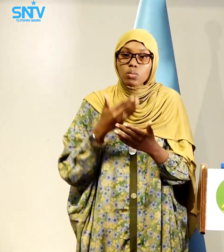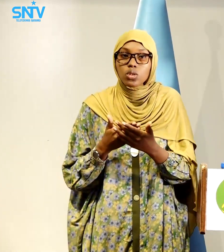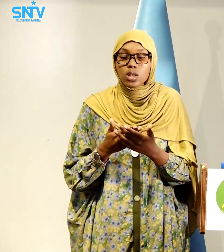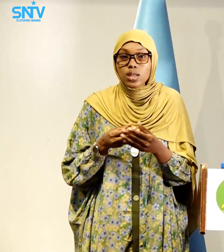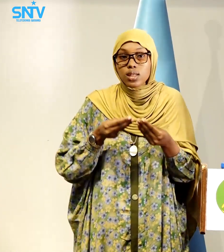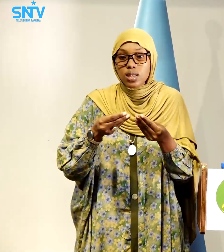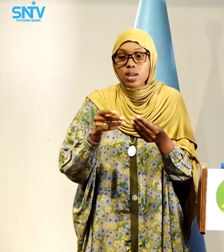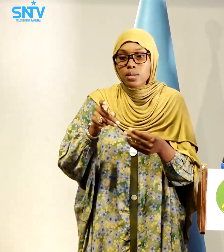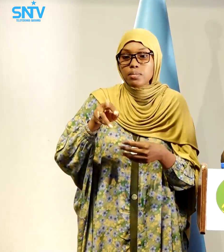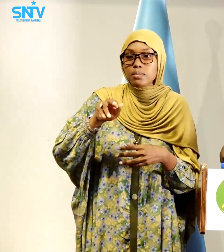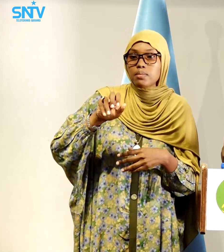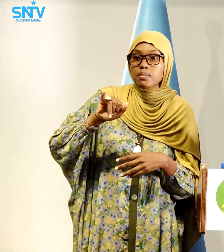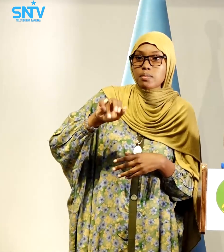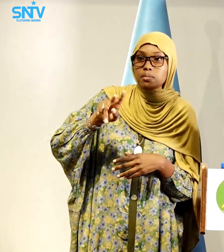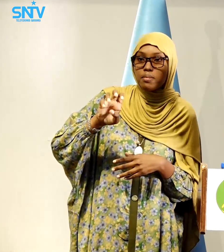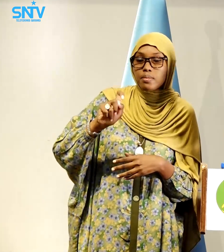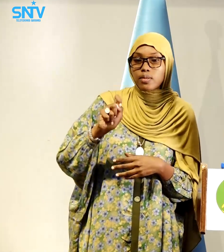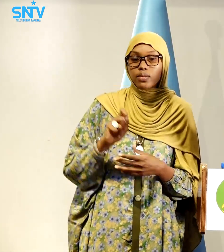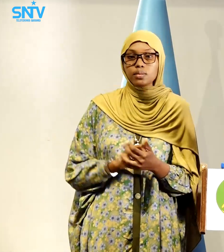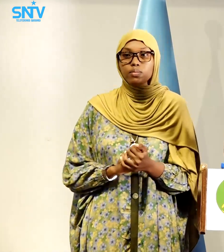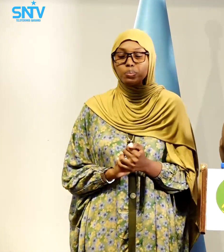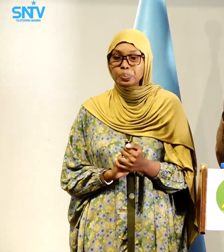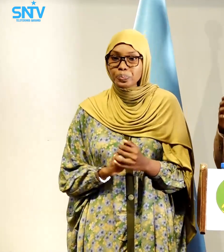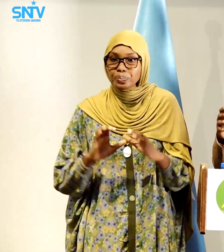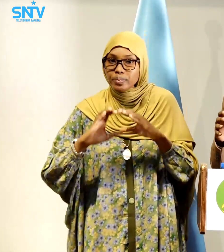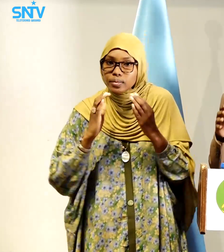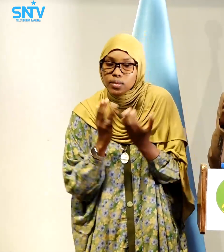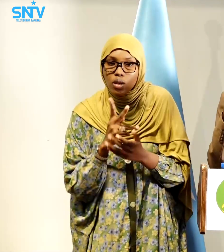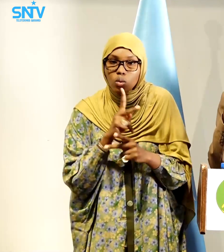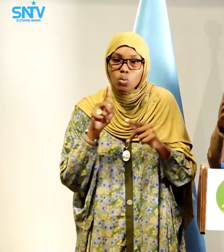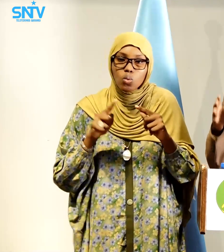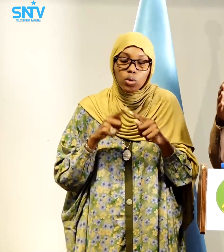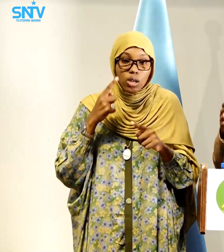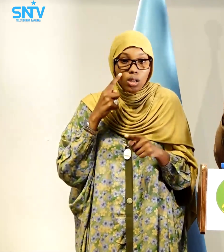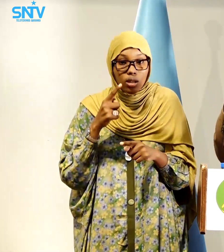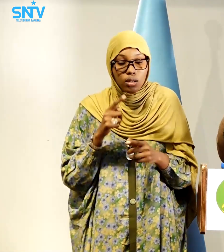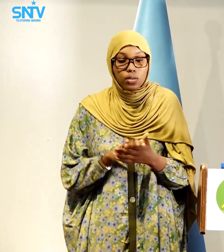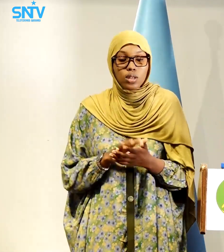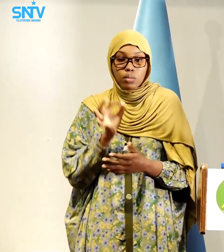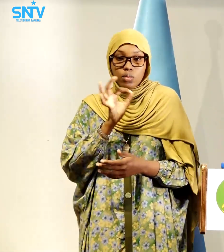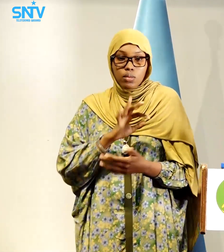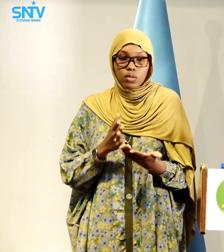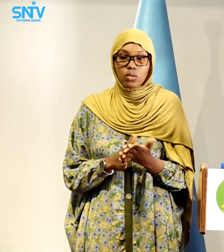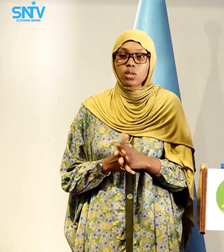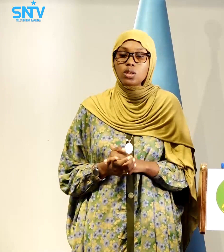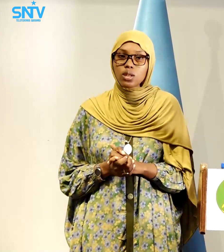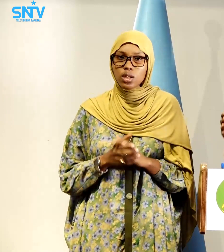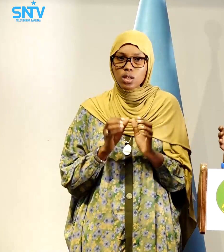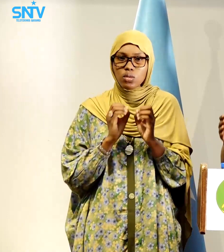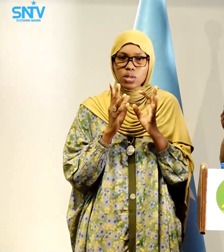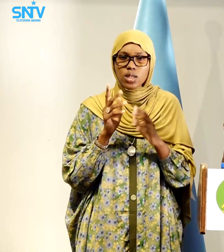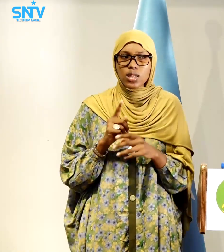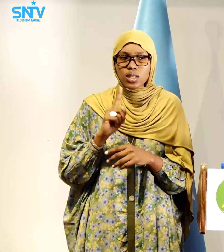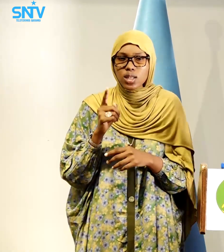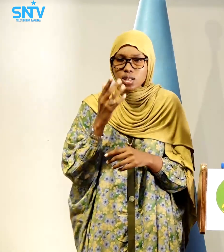sectorska marka fiirisid bulshada marka fiirisna waa qaybta ugu muhiimsan waa qaybta private sector ayagaan ugu badan marka that's why